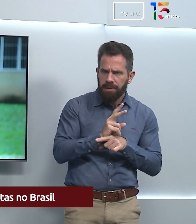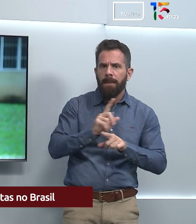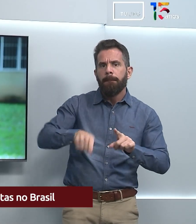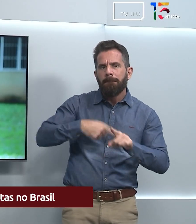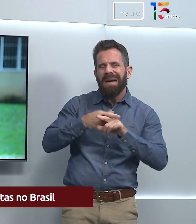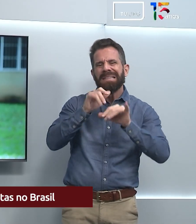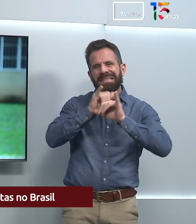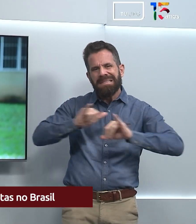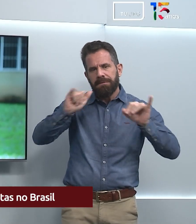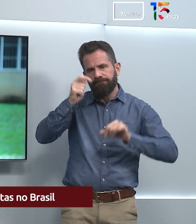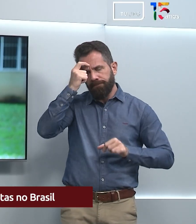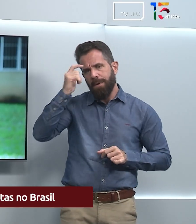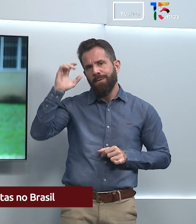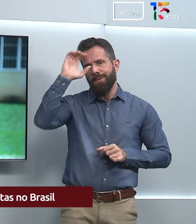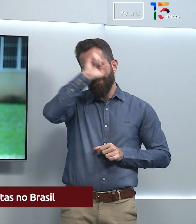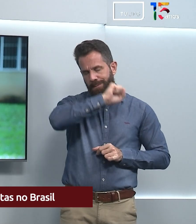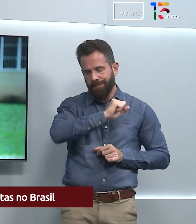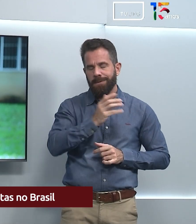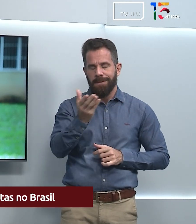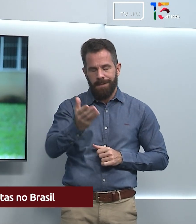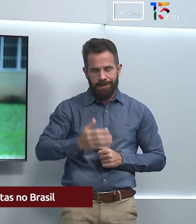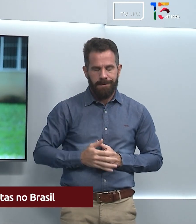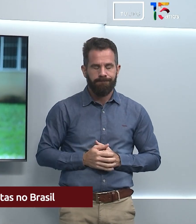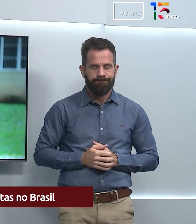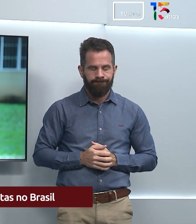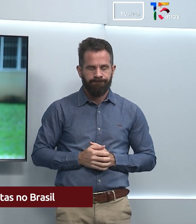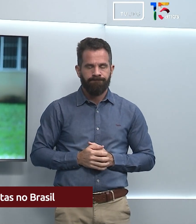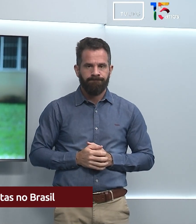conscientização. Devolvo para vocês.